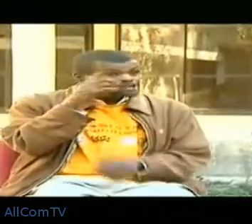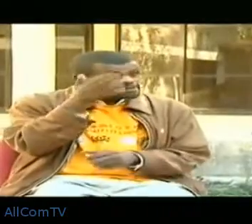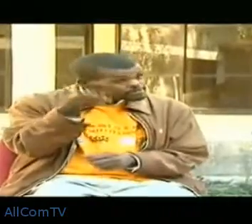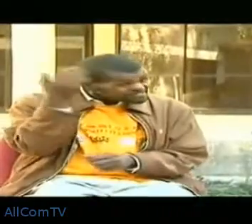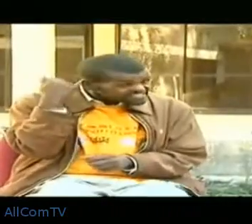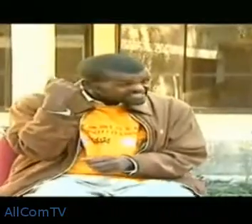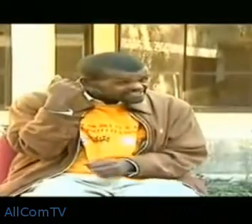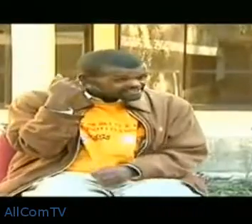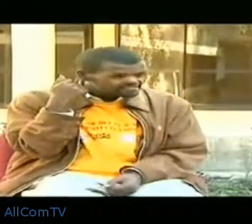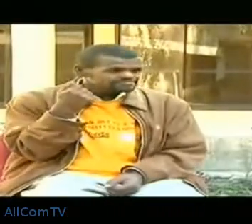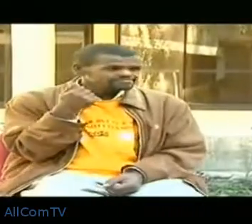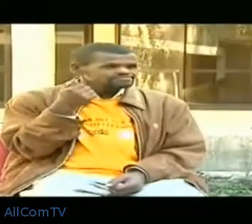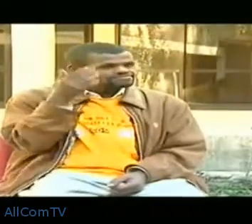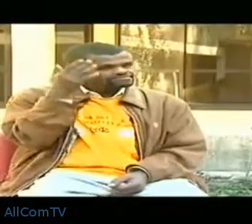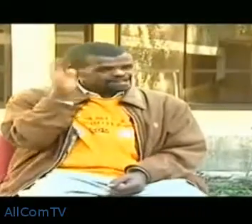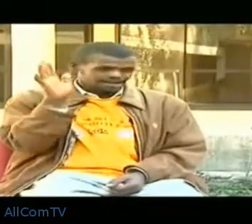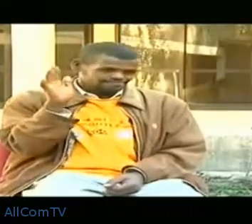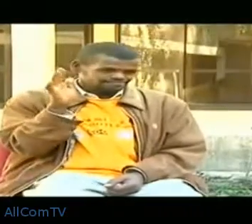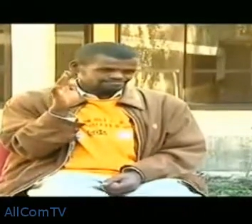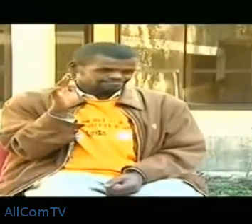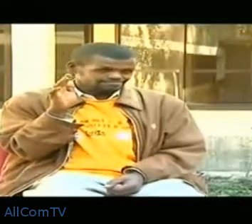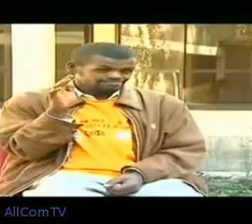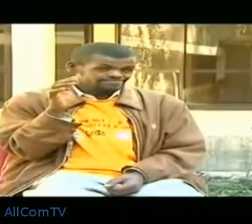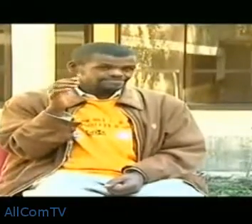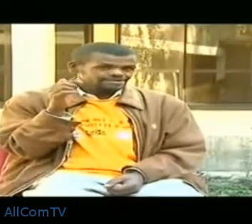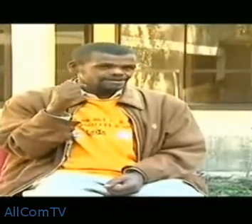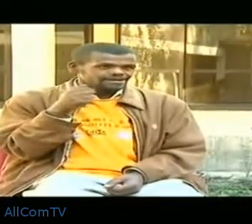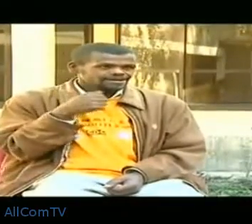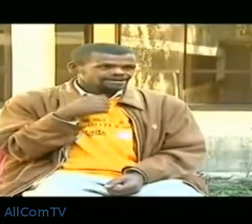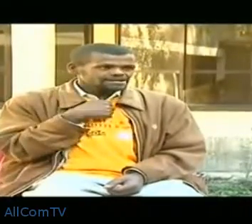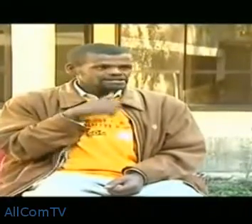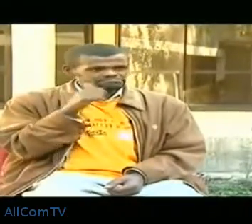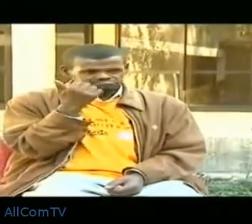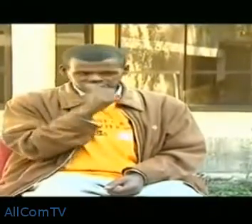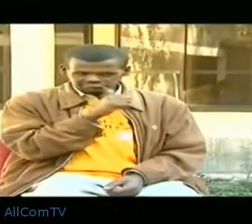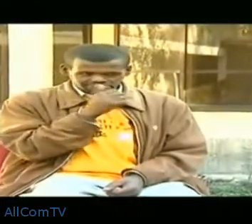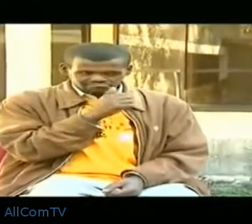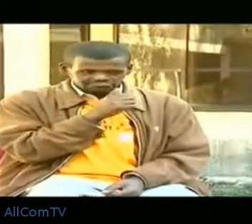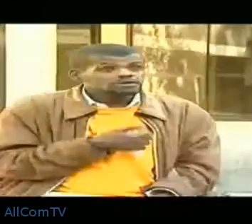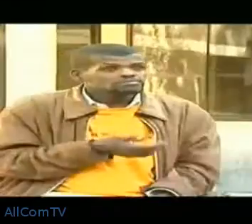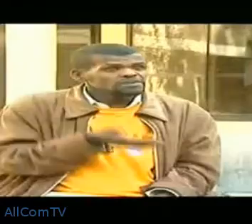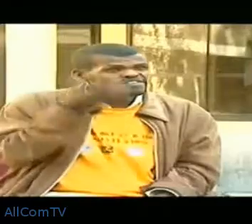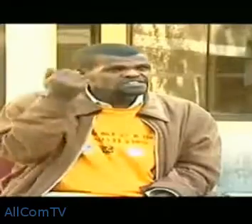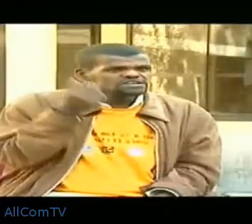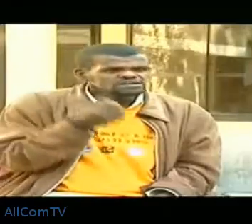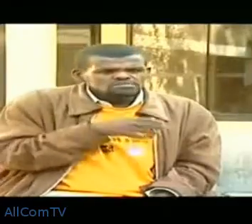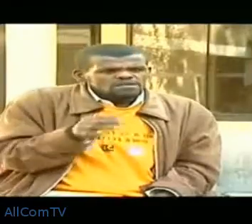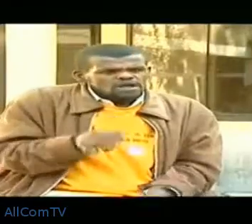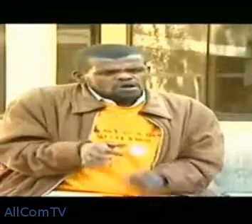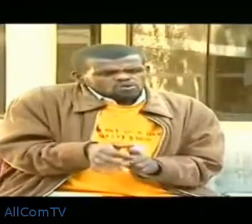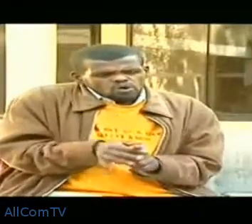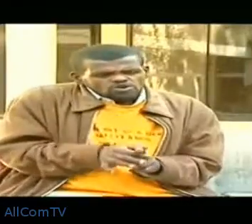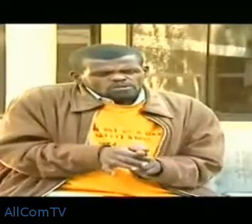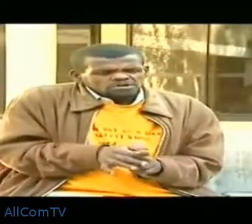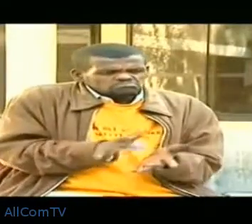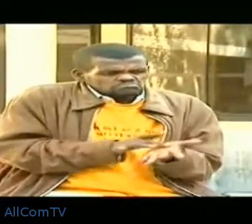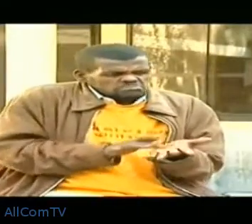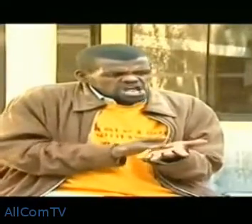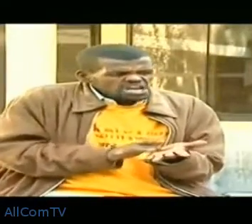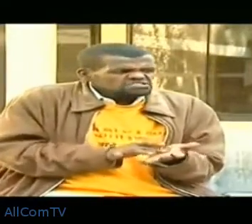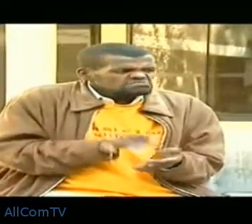ከ13 ዓመት በፊት ስለ በሽታው ምንም አይነት እውቀት አልነበረኝም። ስለ በሽታው ሁኔታም ሆነ ስለ መተላለፊያ መንገዶቹ እኔም